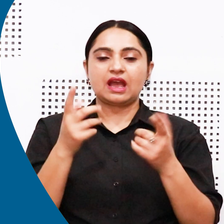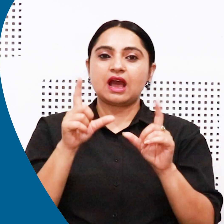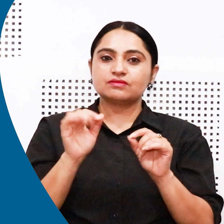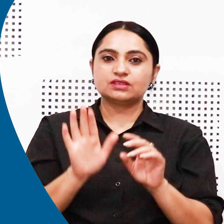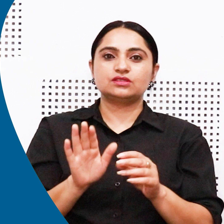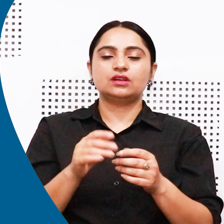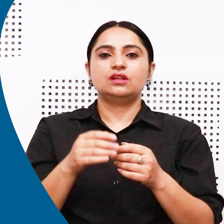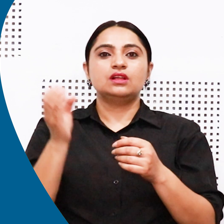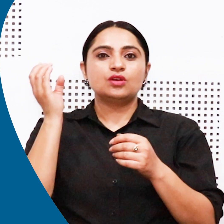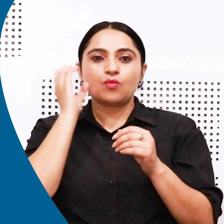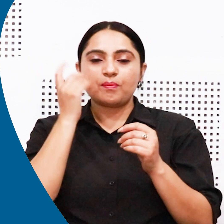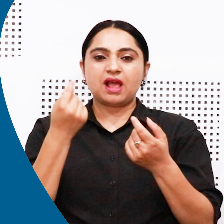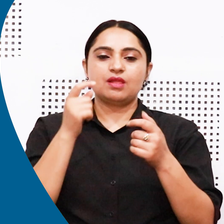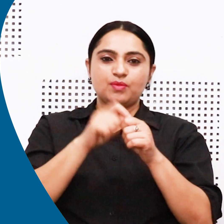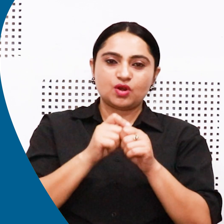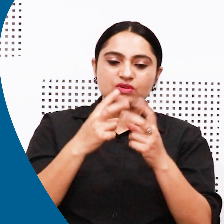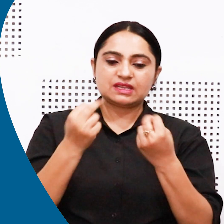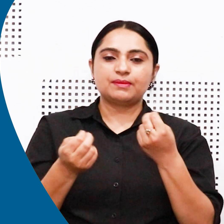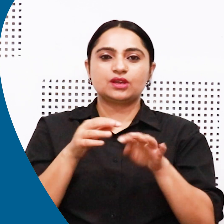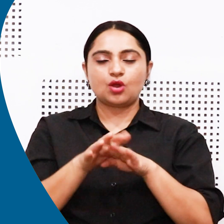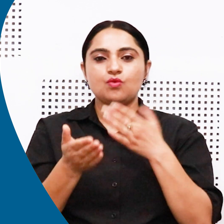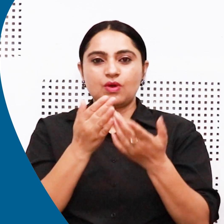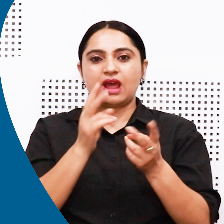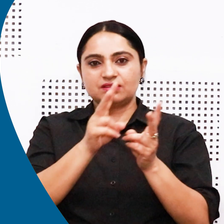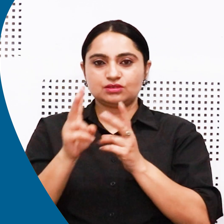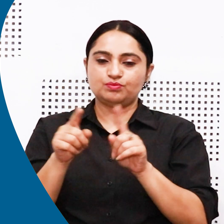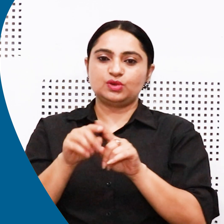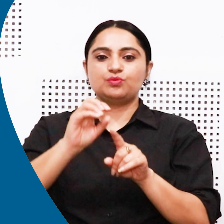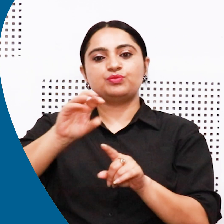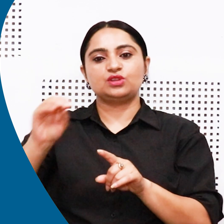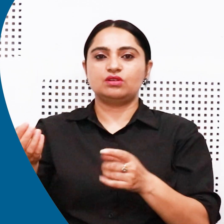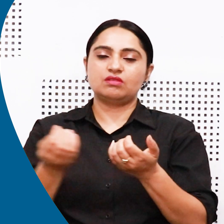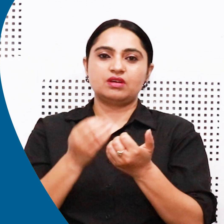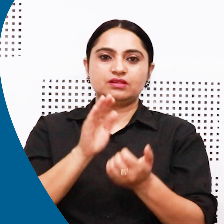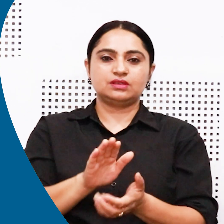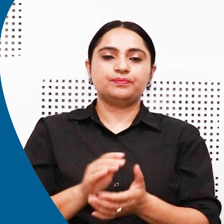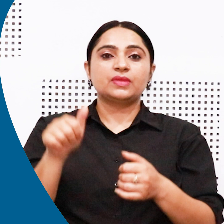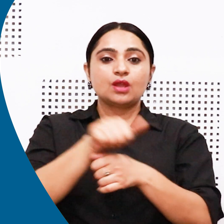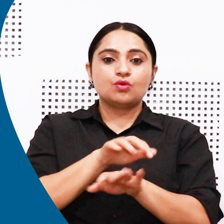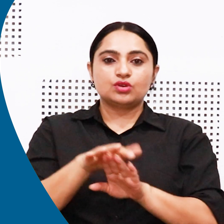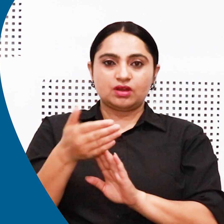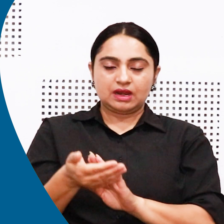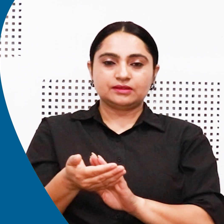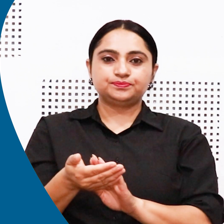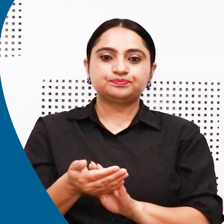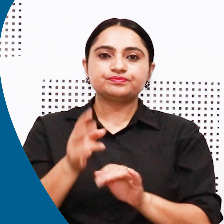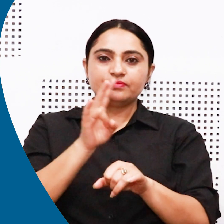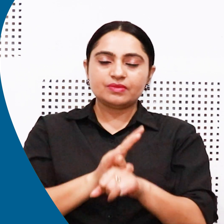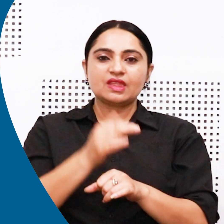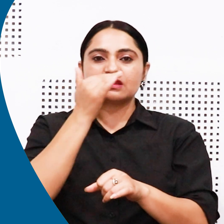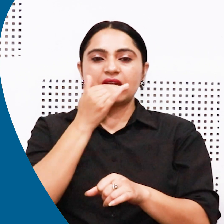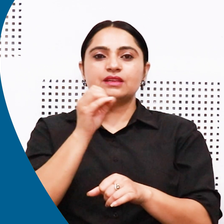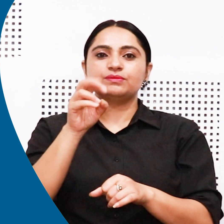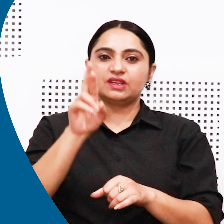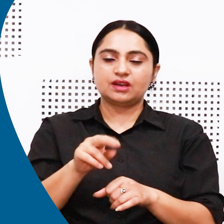सामानहरू भयो, मोबाइलका बनाउने सामग्रीहरू भयो, यस्तोहरू पनि वितरण गरिएको छ। उनीहरूलाई सिपमूलक तालिम